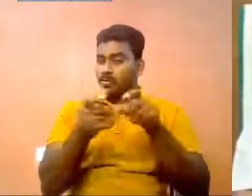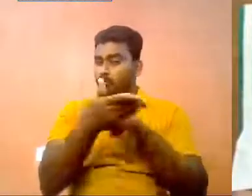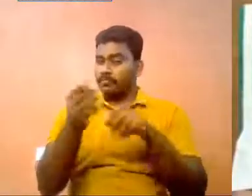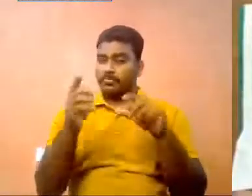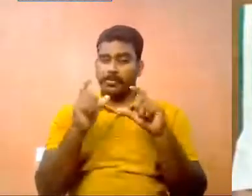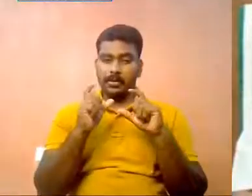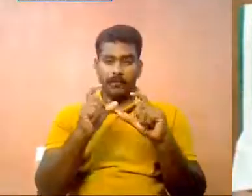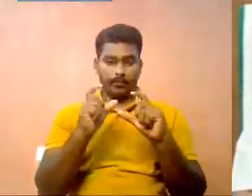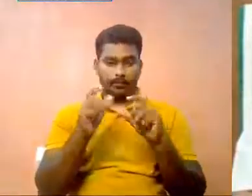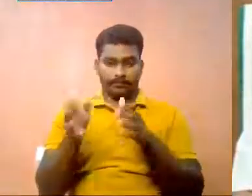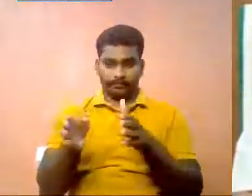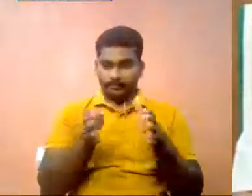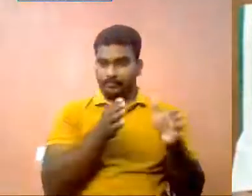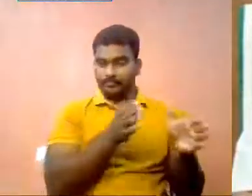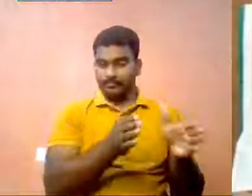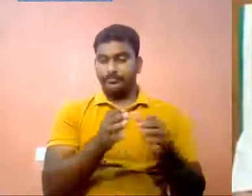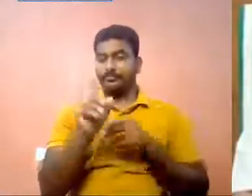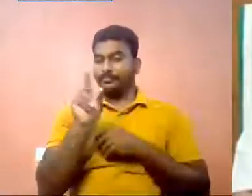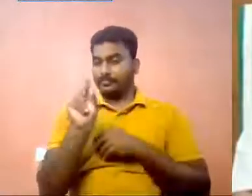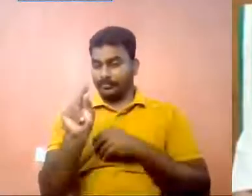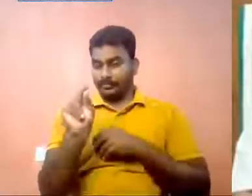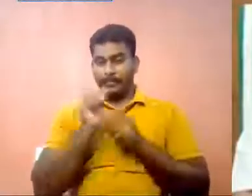മറ്റൊരു പ്രശ്നം